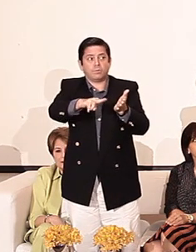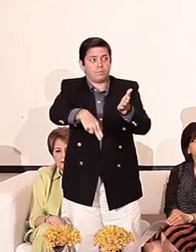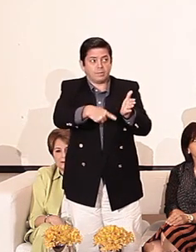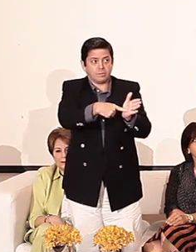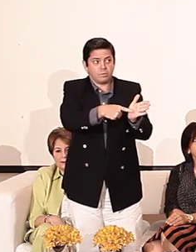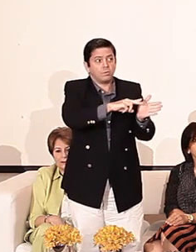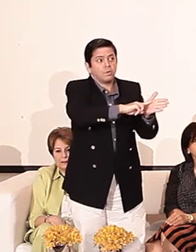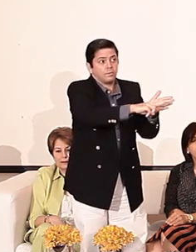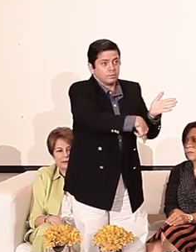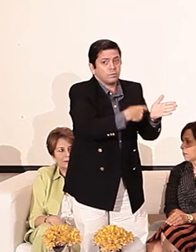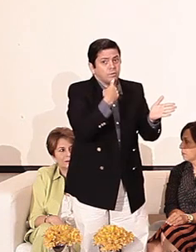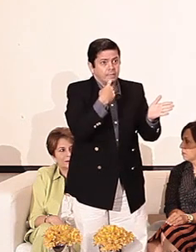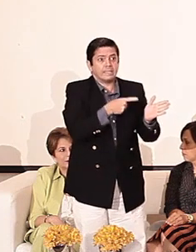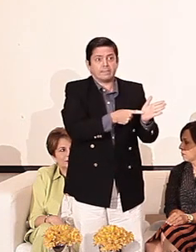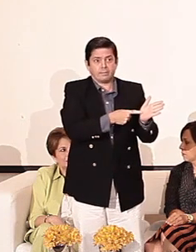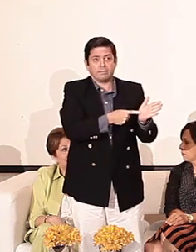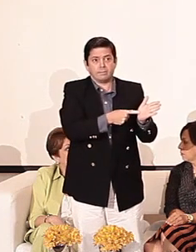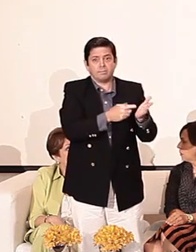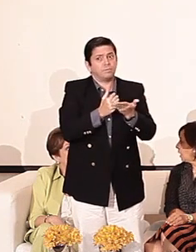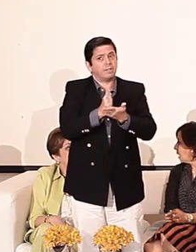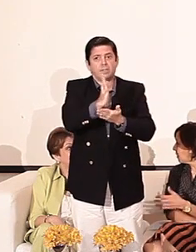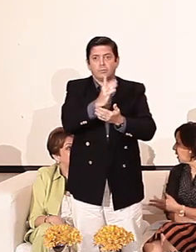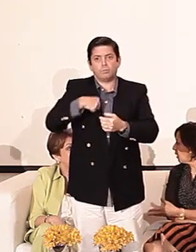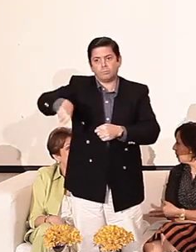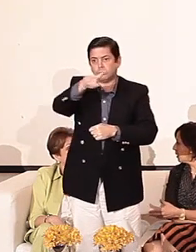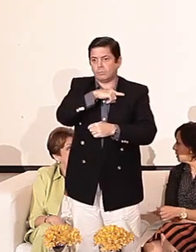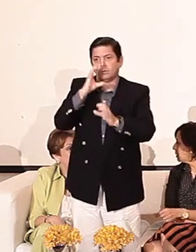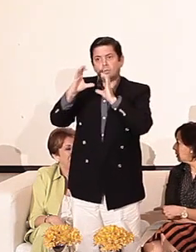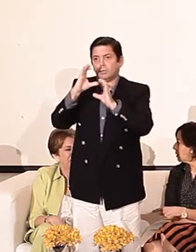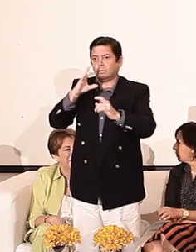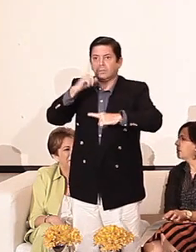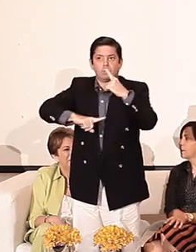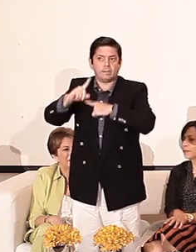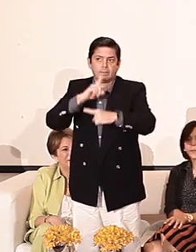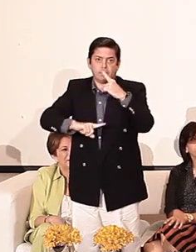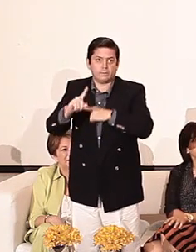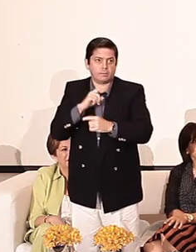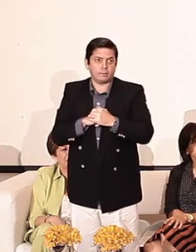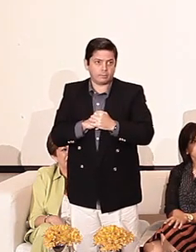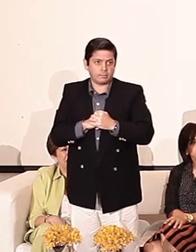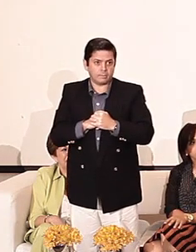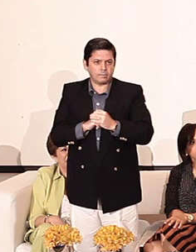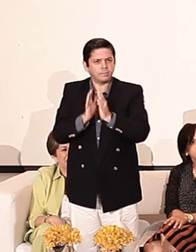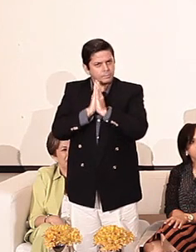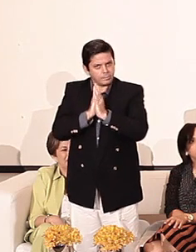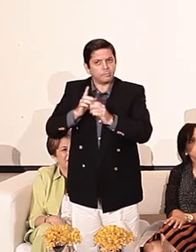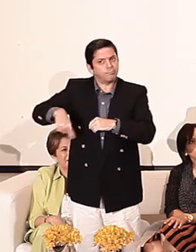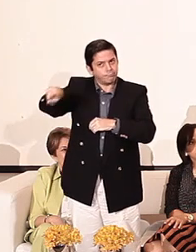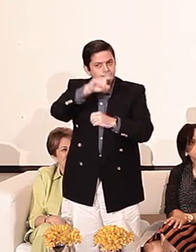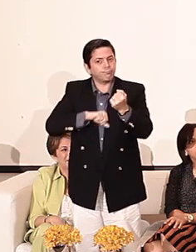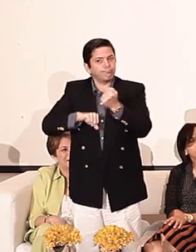eso significa que está de acuerdo con lo que la organización de las Naciones Unidas ha establecido